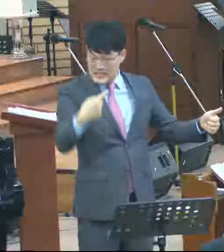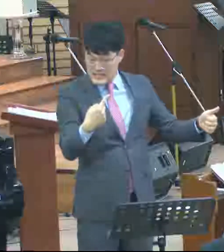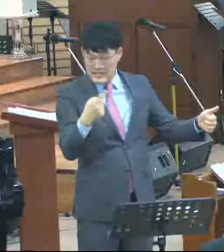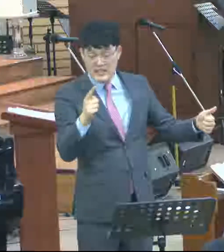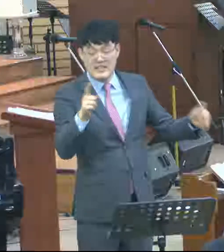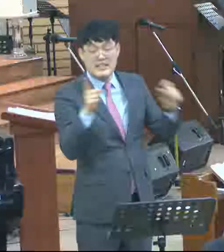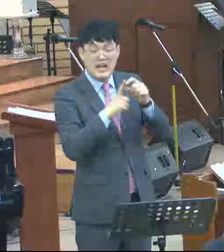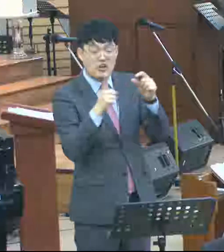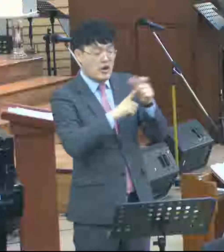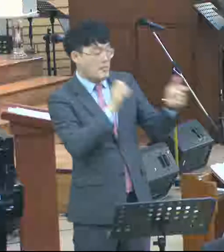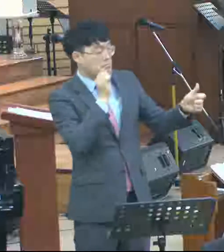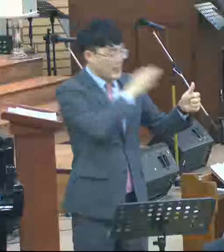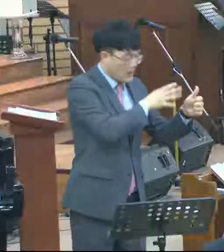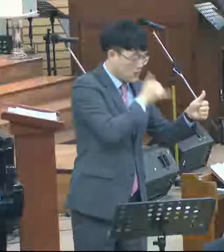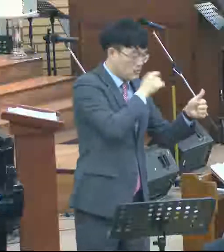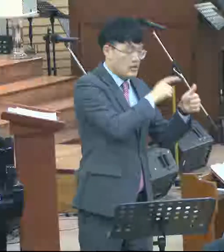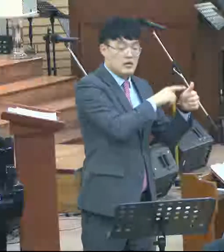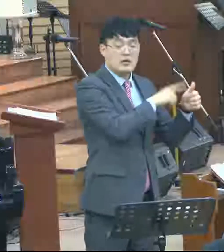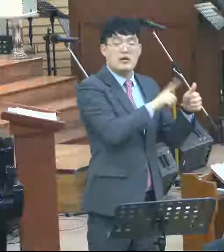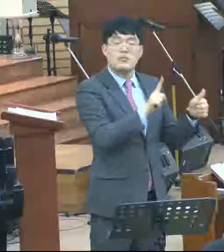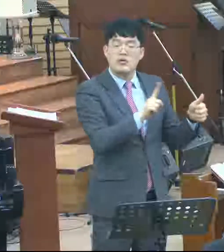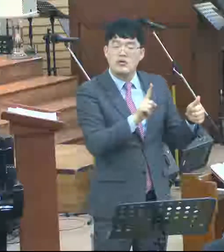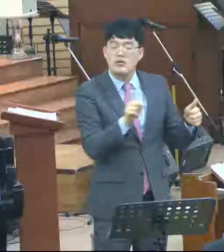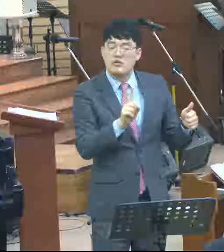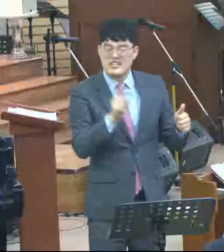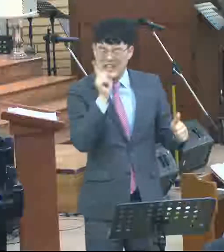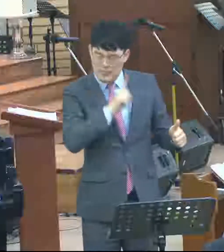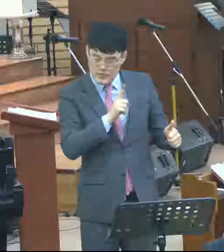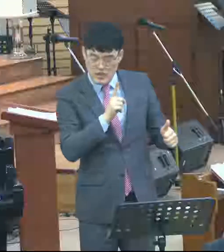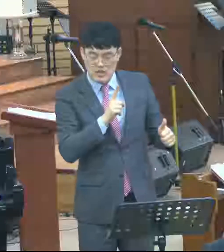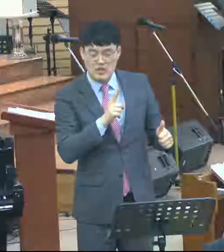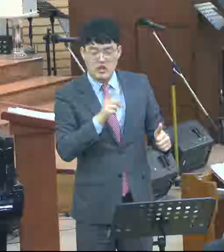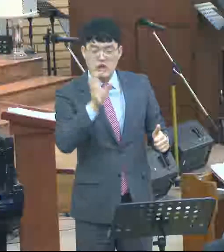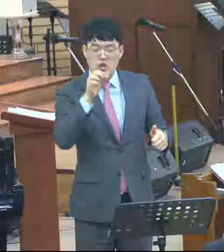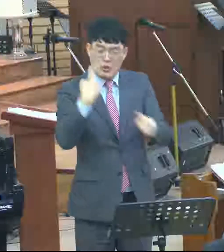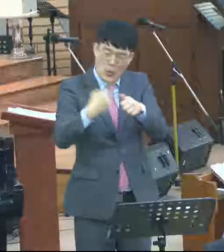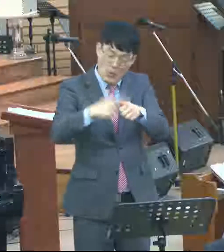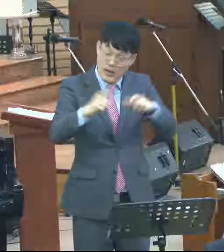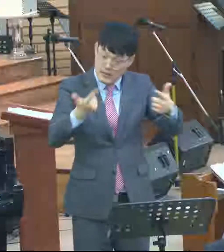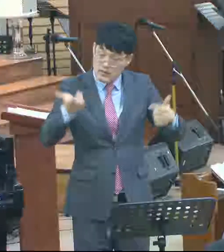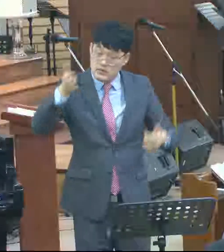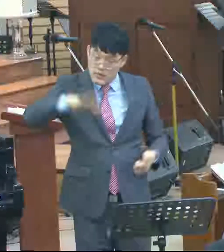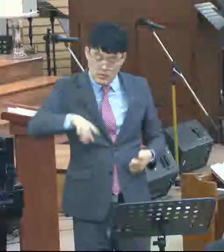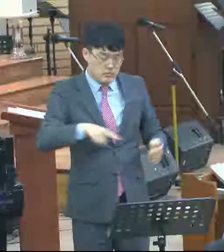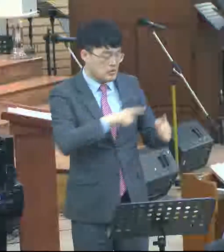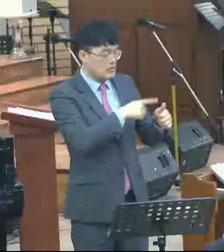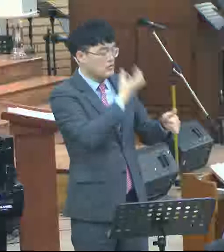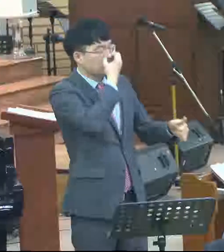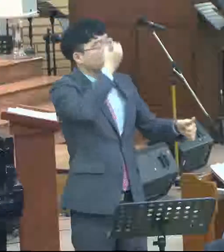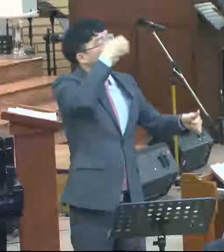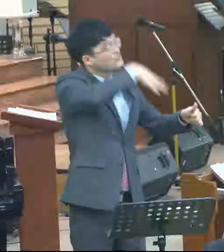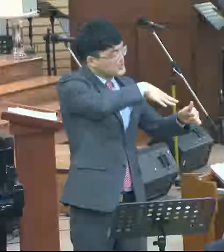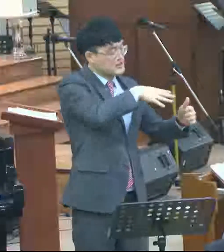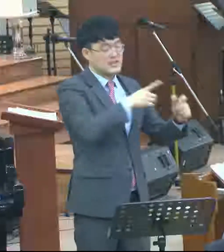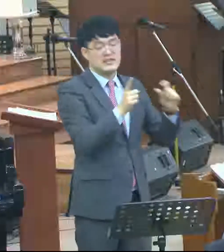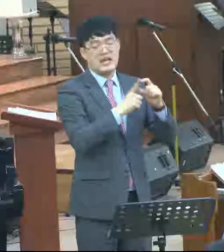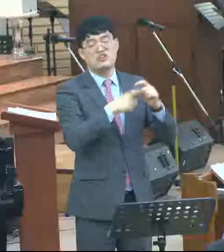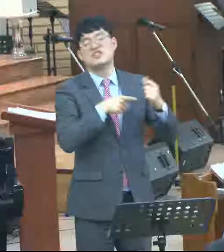거예요. 이 플랩스라는 단어는 욕은 아닌데 상대방을 좀 못 사는 사람들을 비하할 때